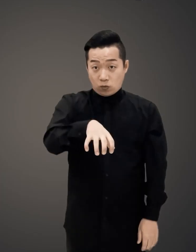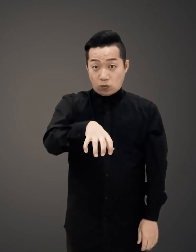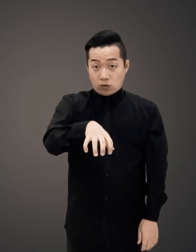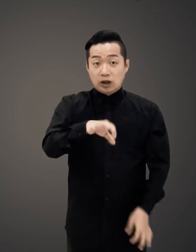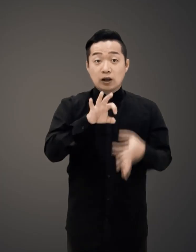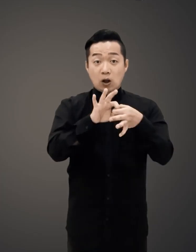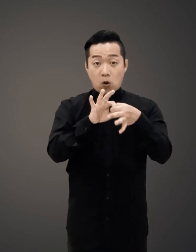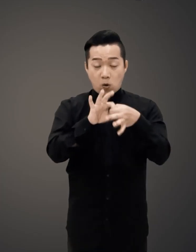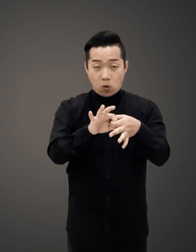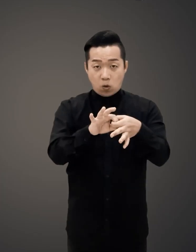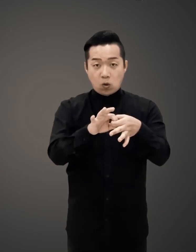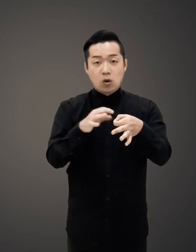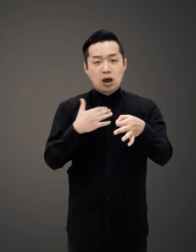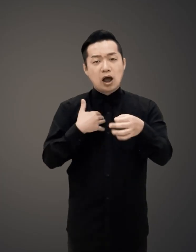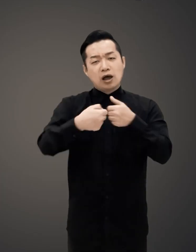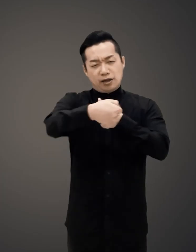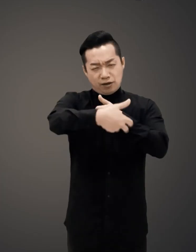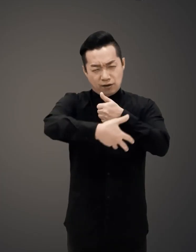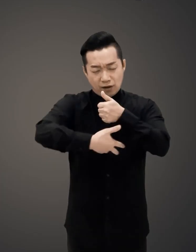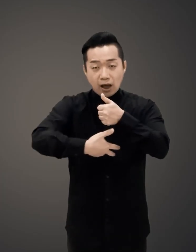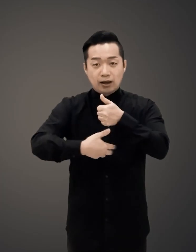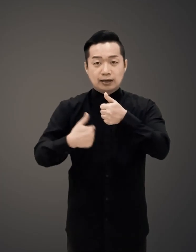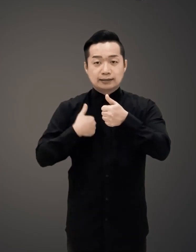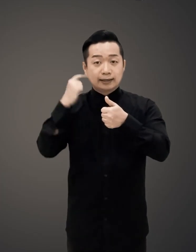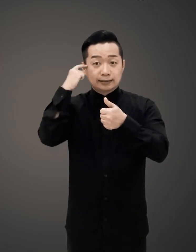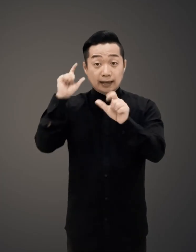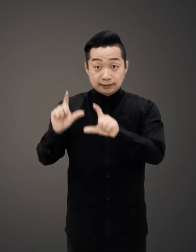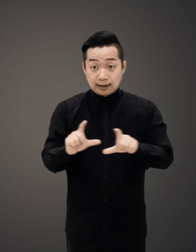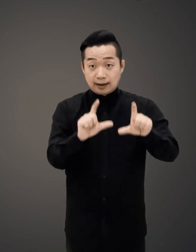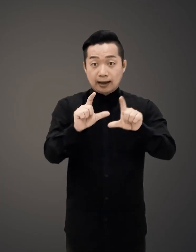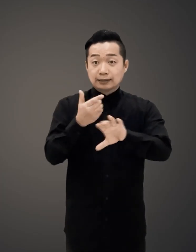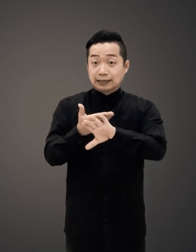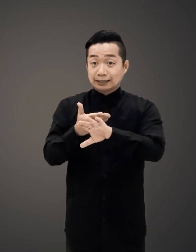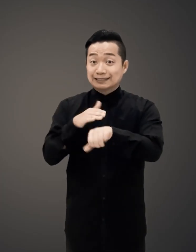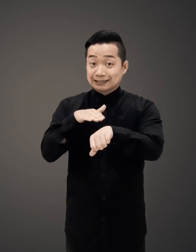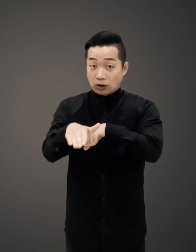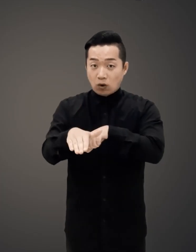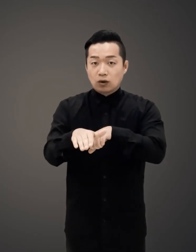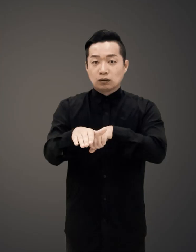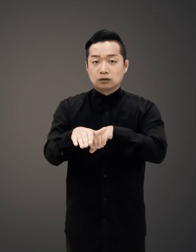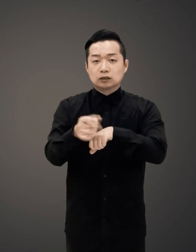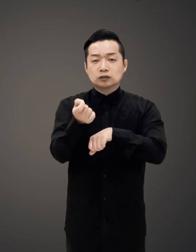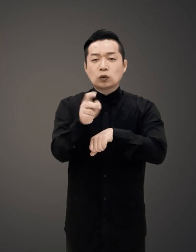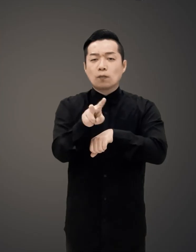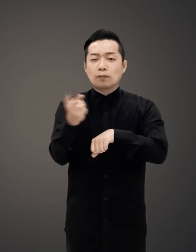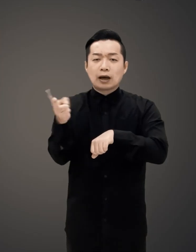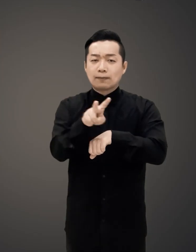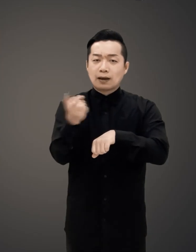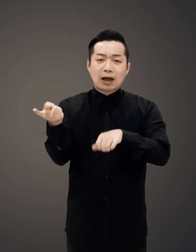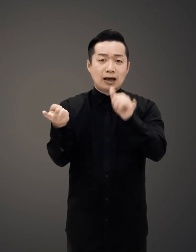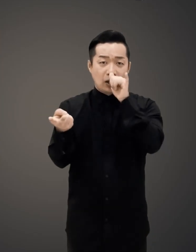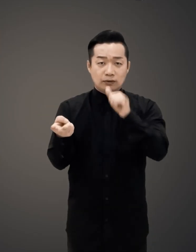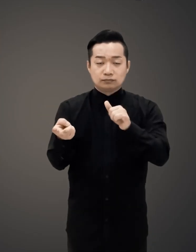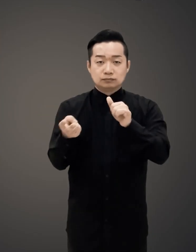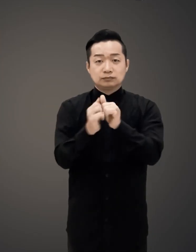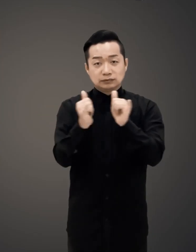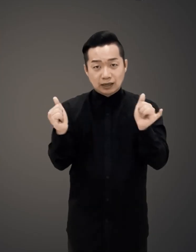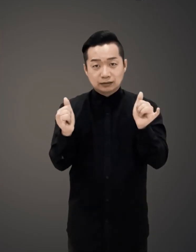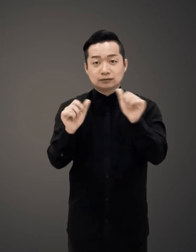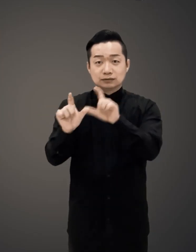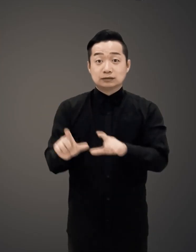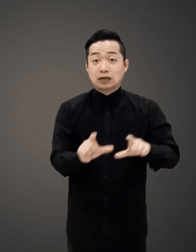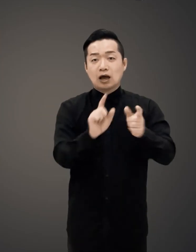도시 공간에 의해서 많은 영향을 받고 자기 생활이 다시 다른 형태로 각색되기도 합니다.